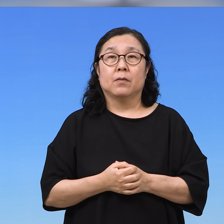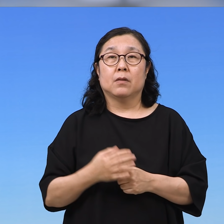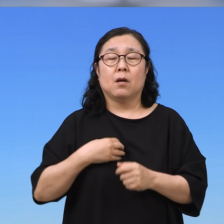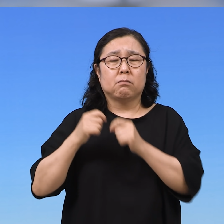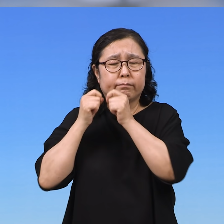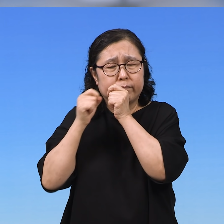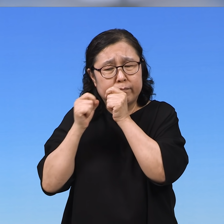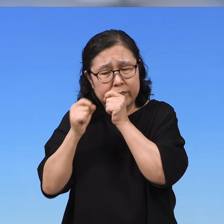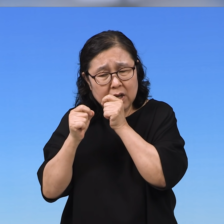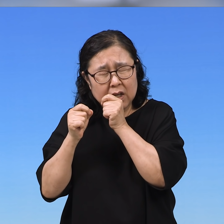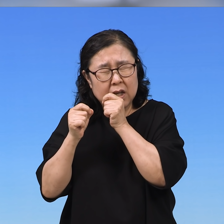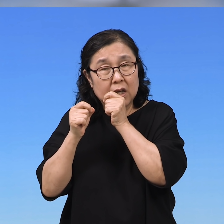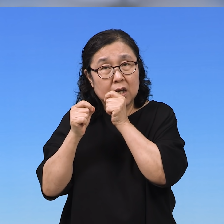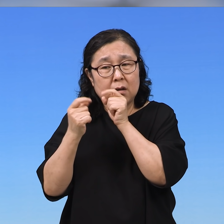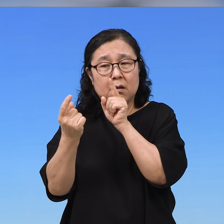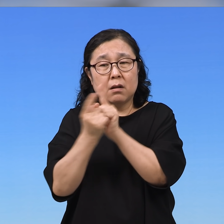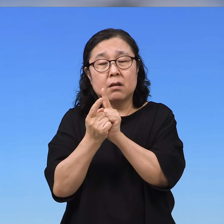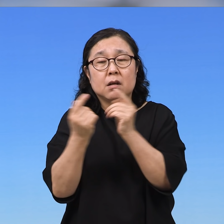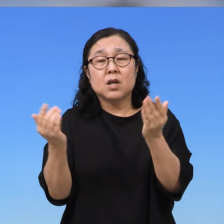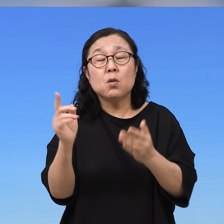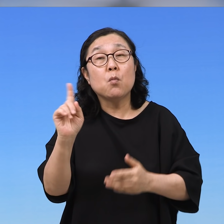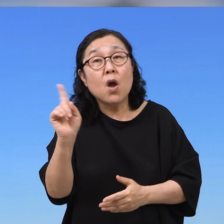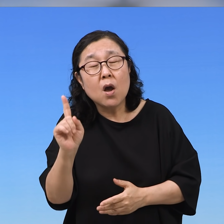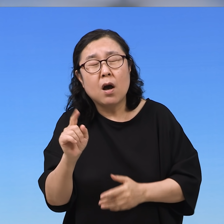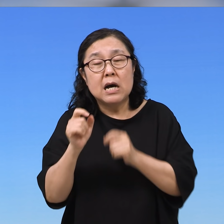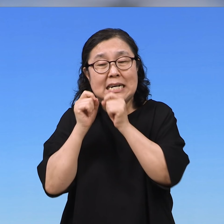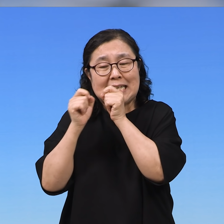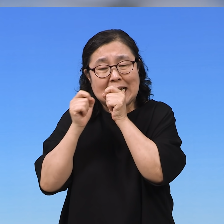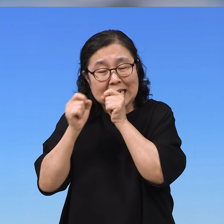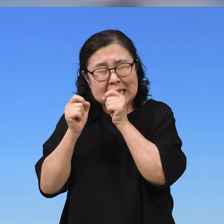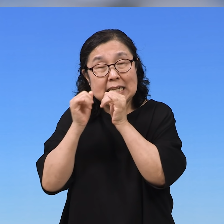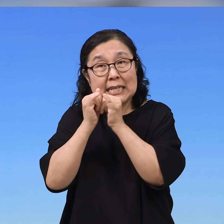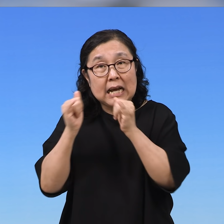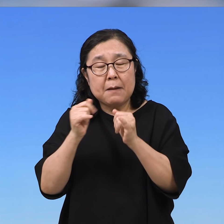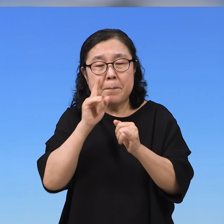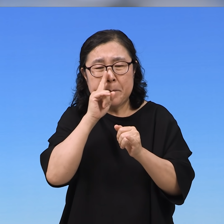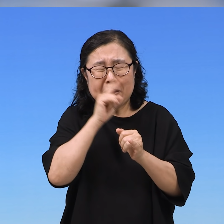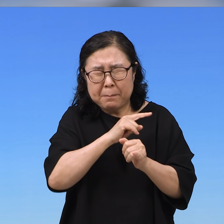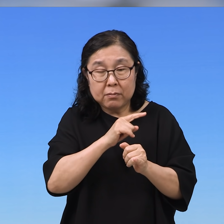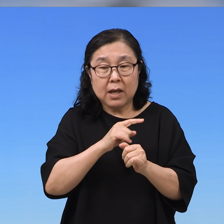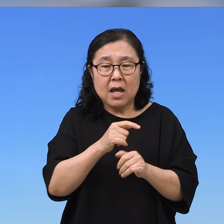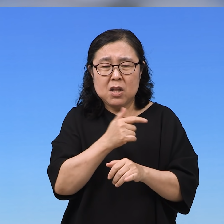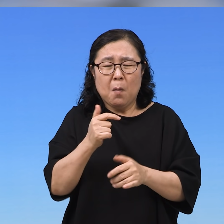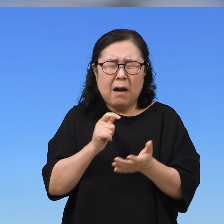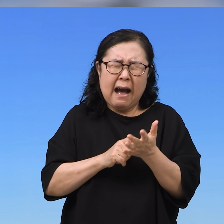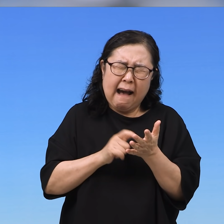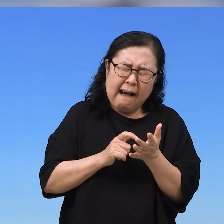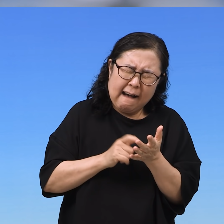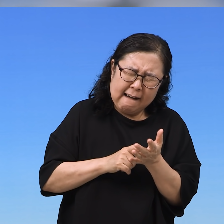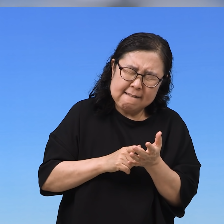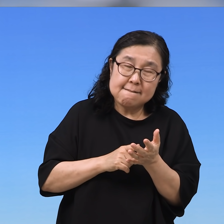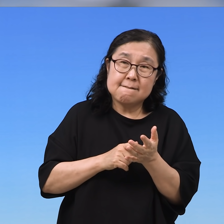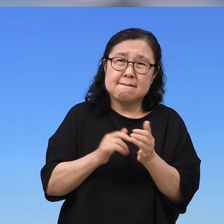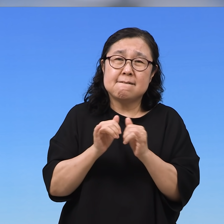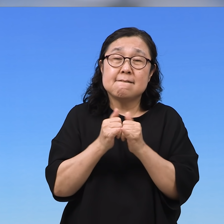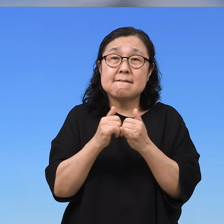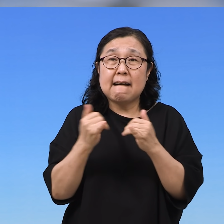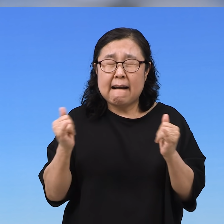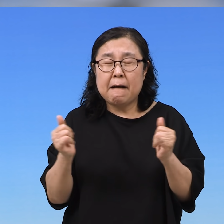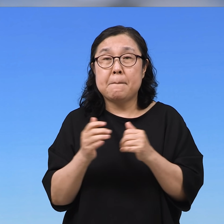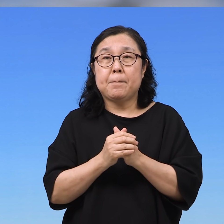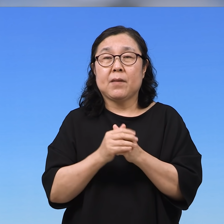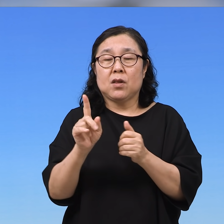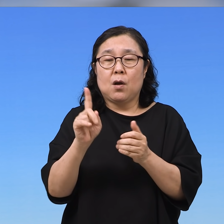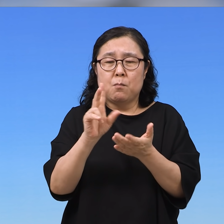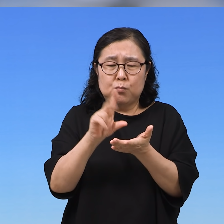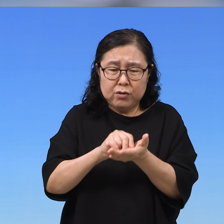왜 사기당합니까? 참 사기치는 사람이 이거 나쁜 게요, 너무나 절박한 사람,